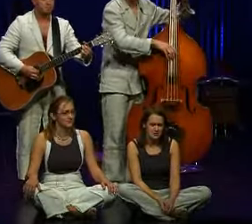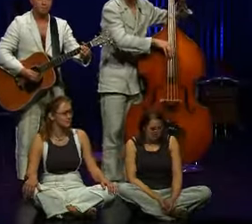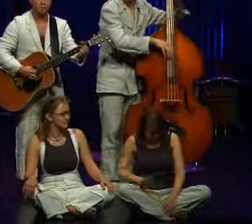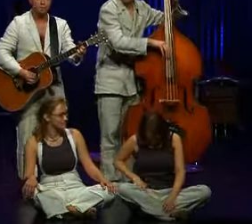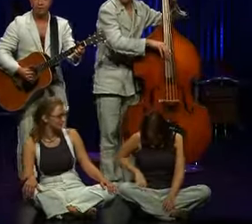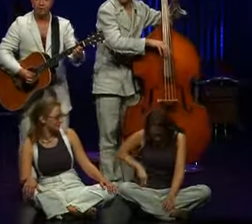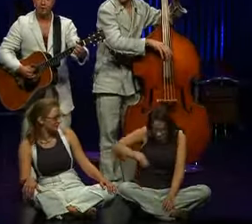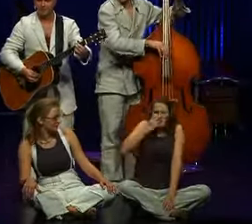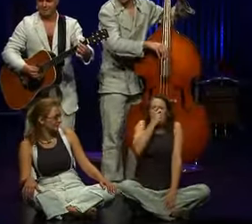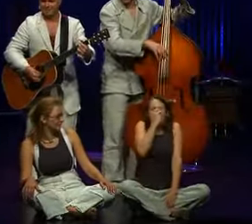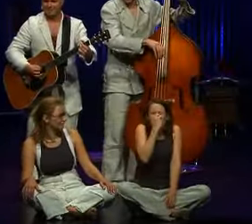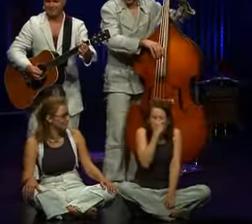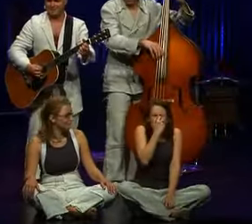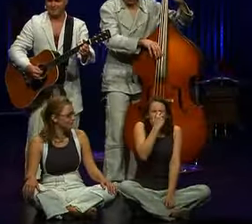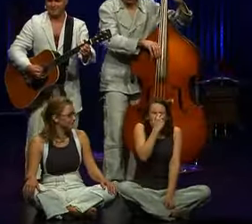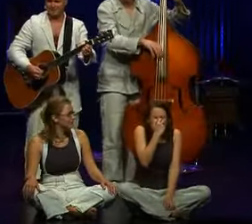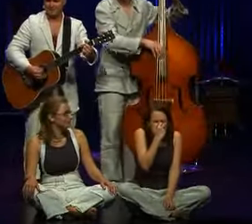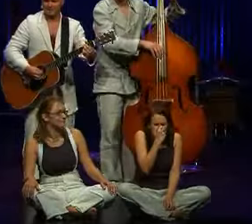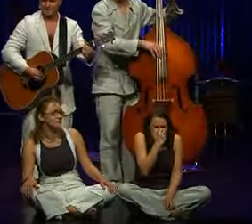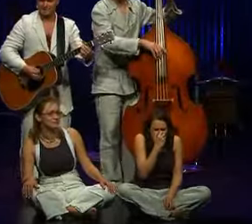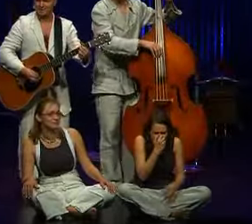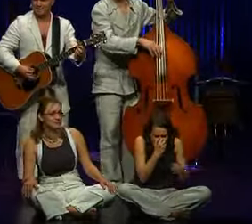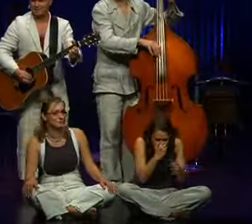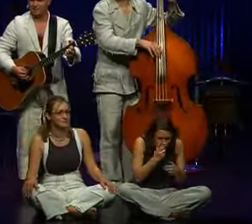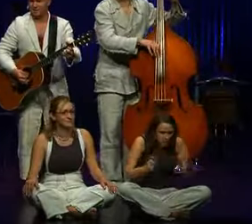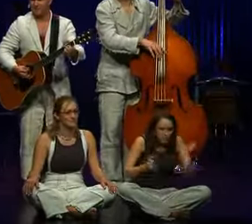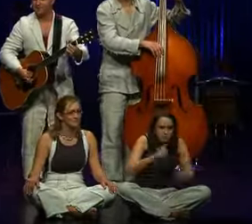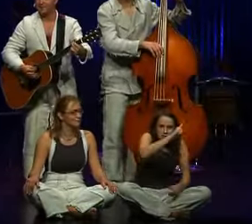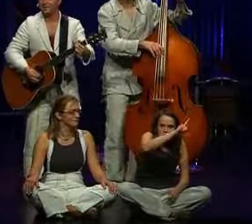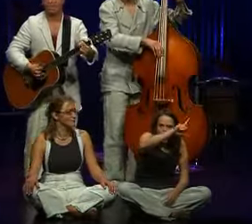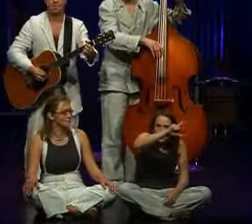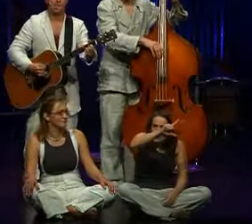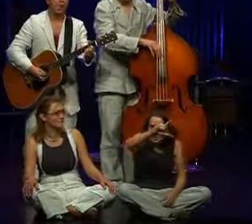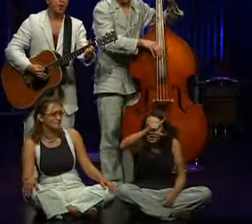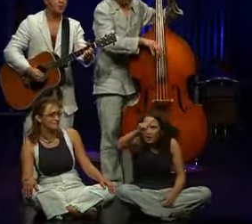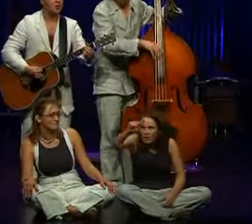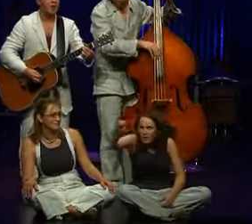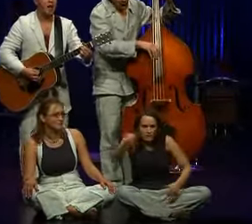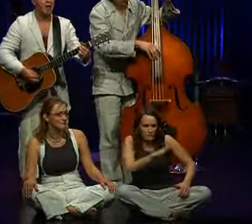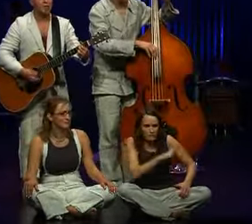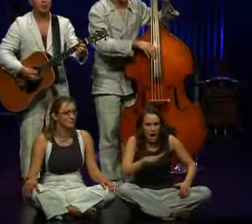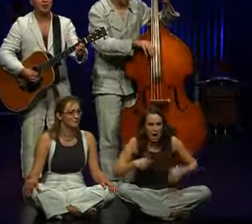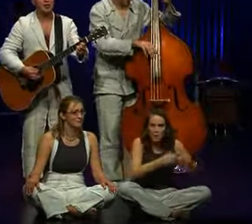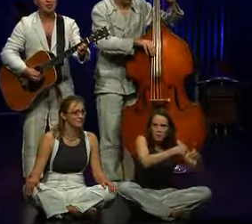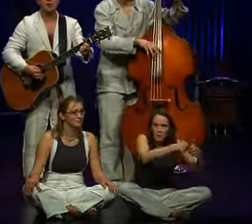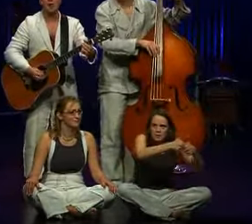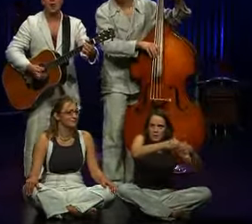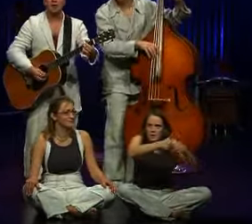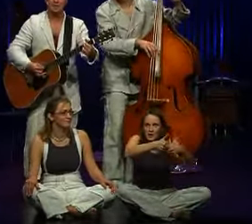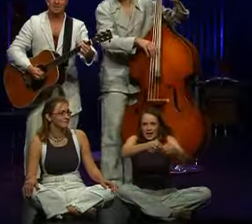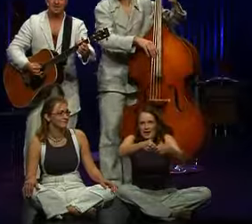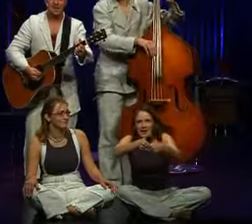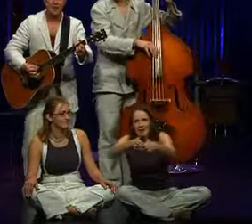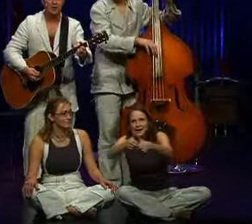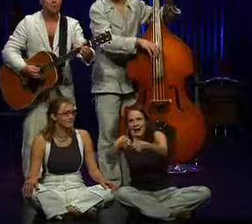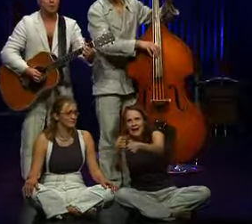Terwijl je uw wonden ligt, wordt u 4x4 gepikt. Uw vrouw wordt